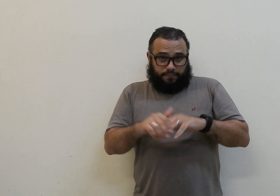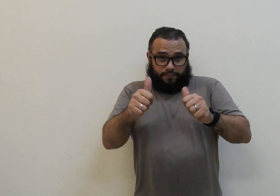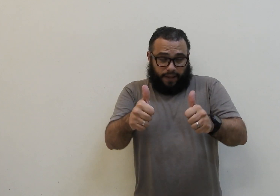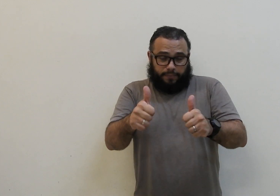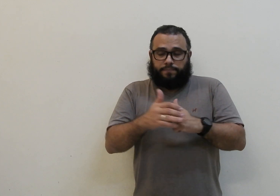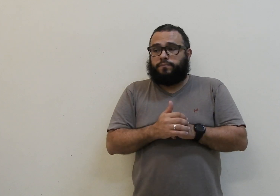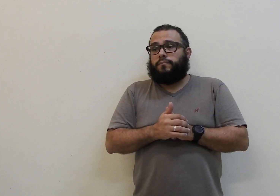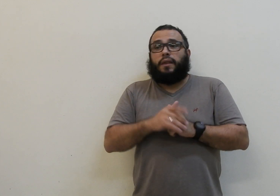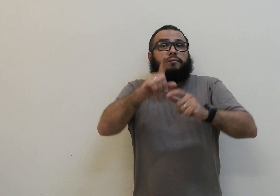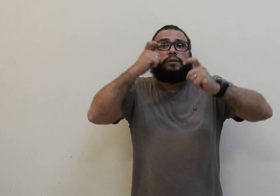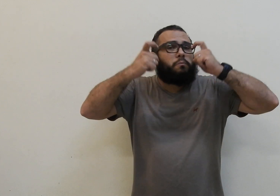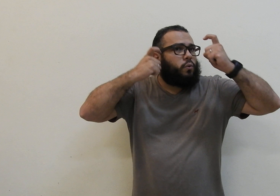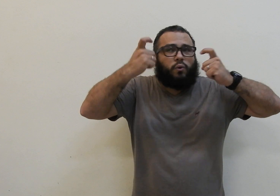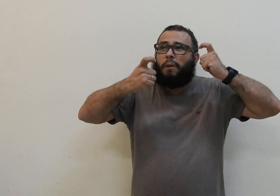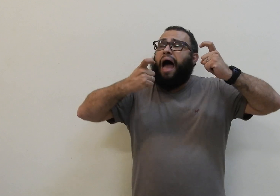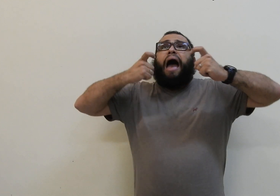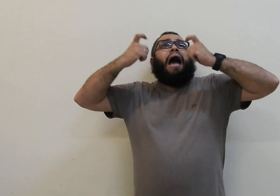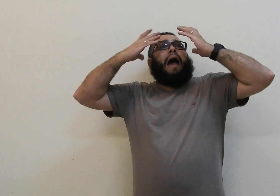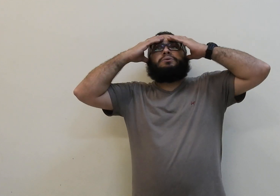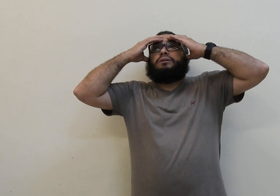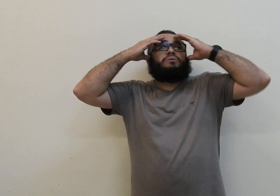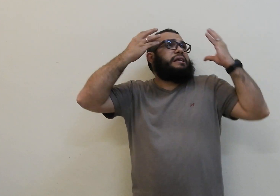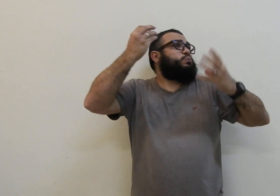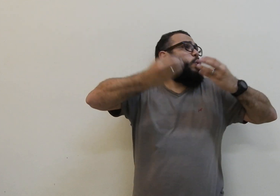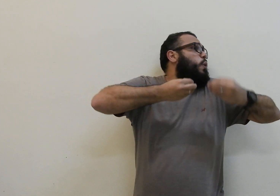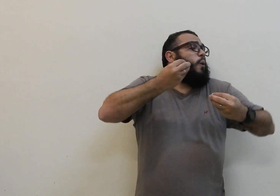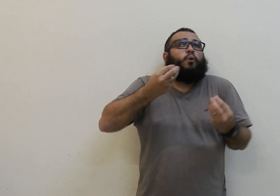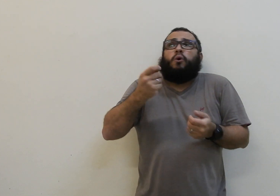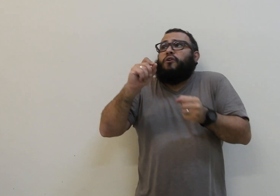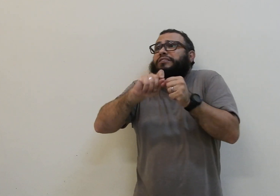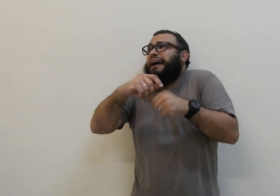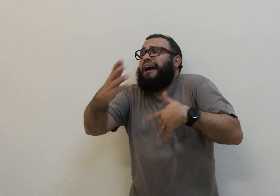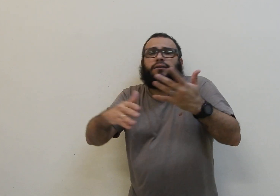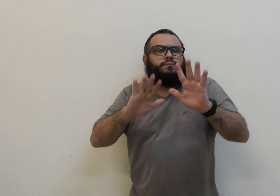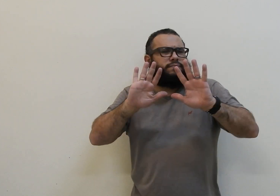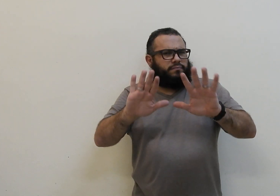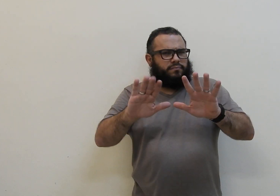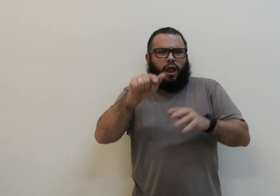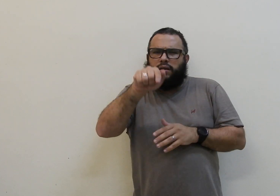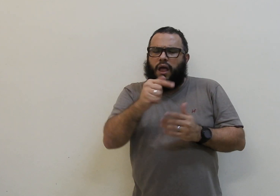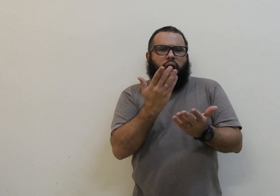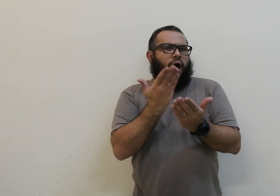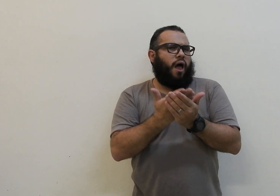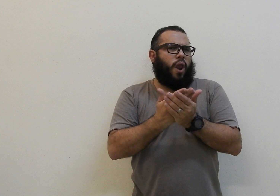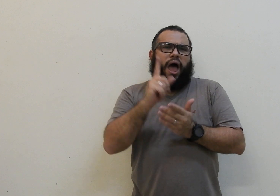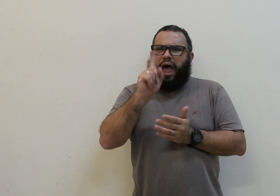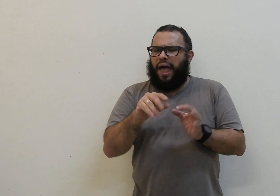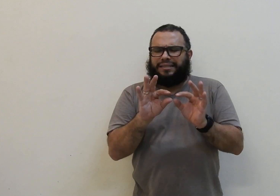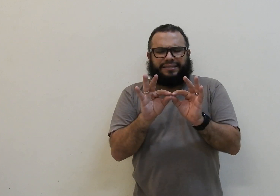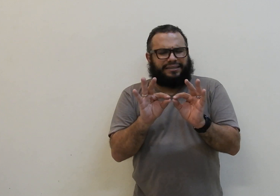Né? Vocês vão ter tempo, então, para consultar isso no material. Não lembro o nome, como vou fazer? Não se preocupem.